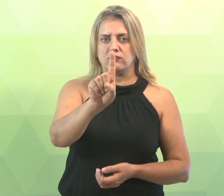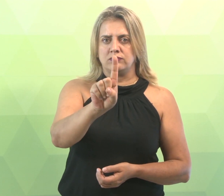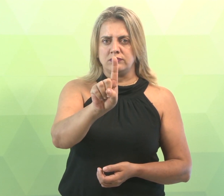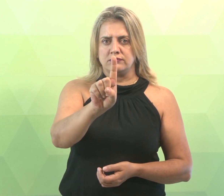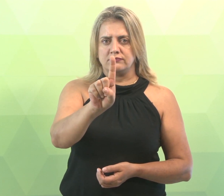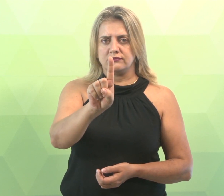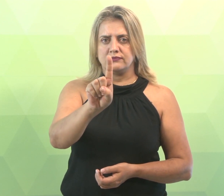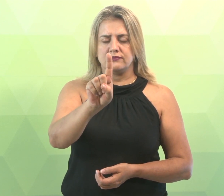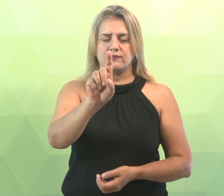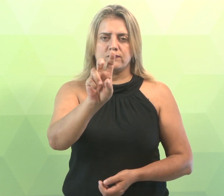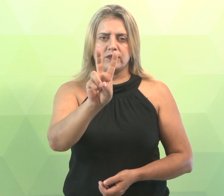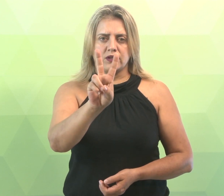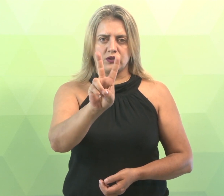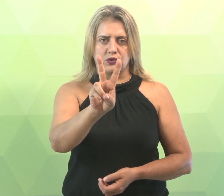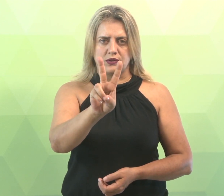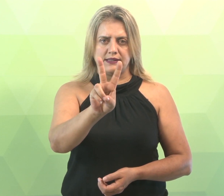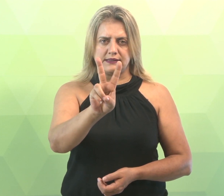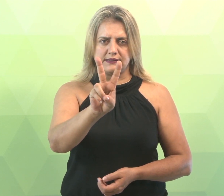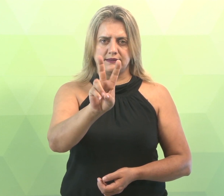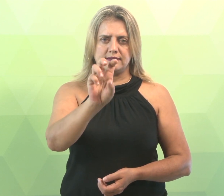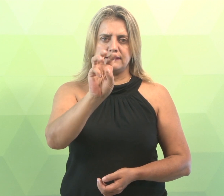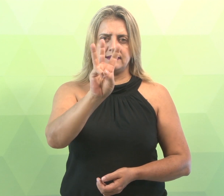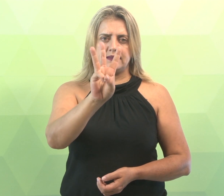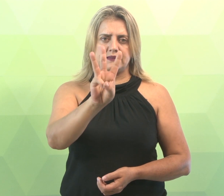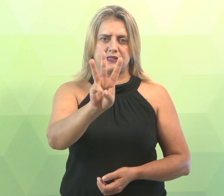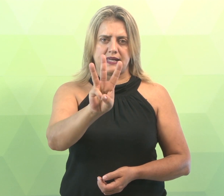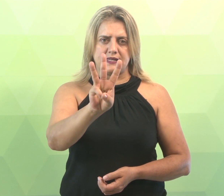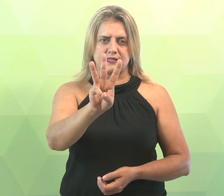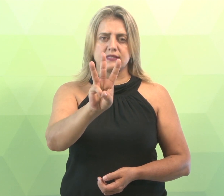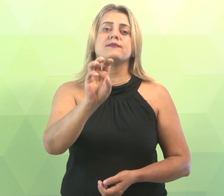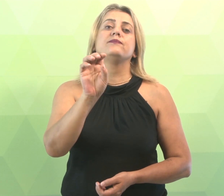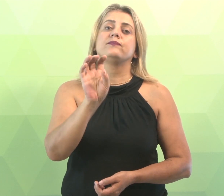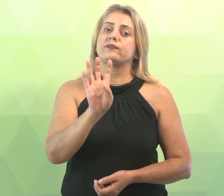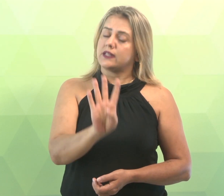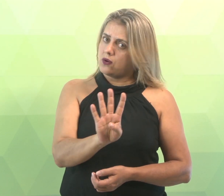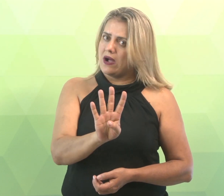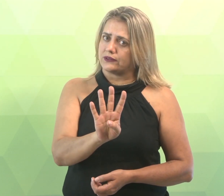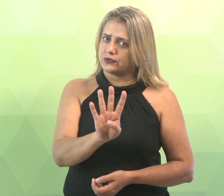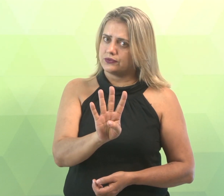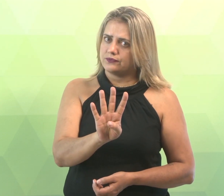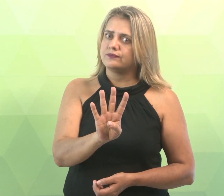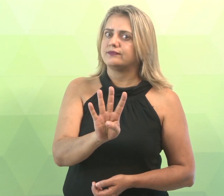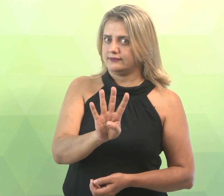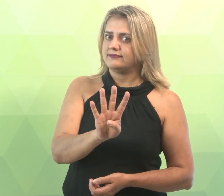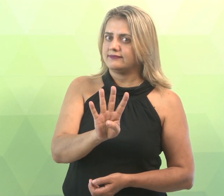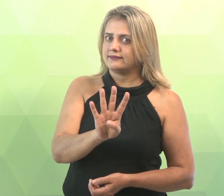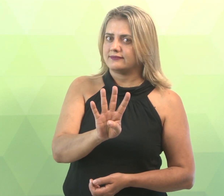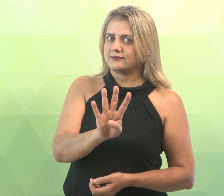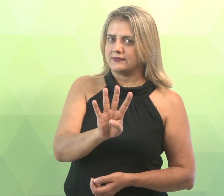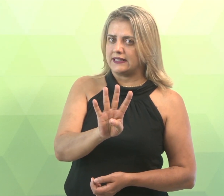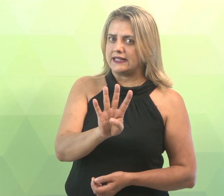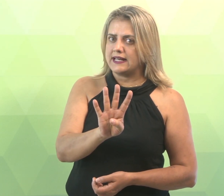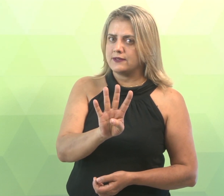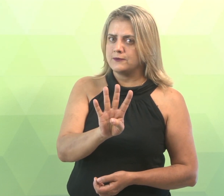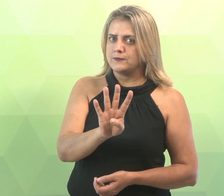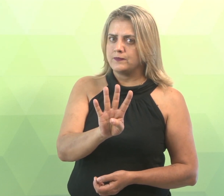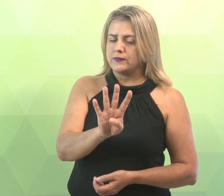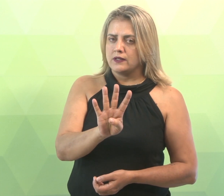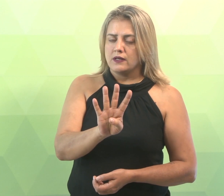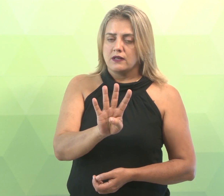1, 2, 3 e 4. Entenderam?